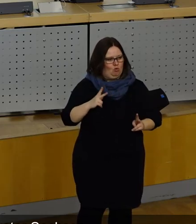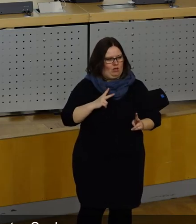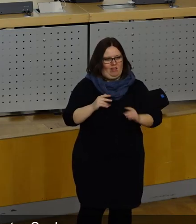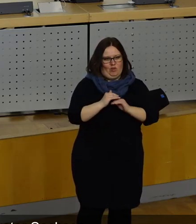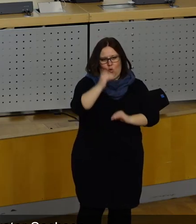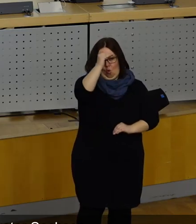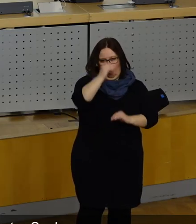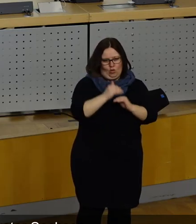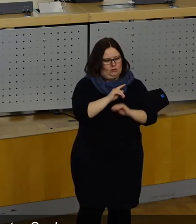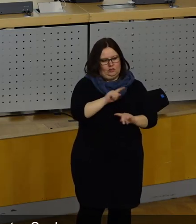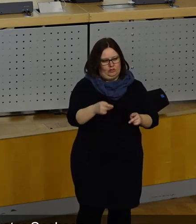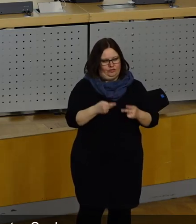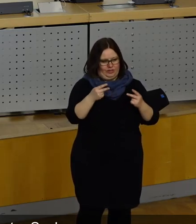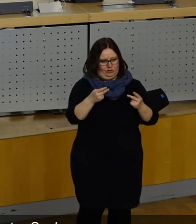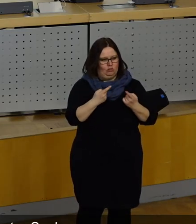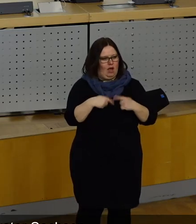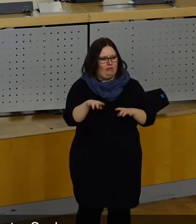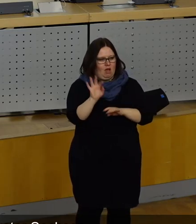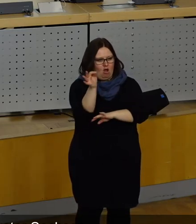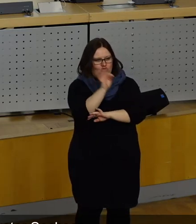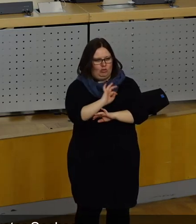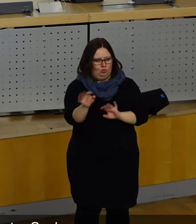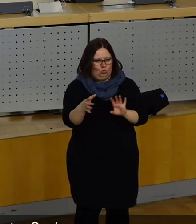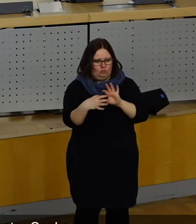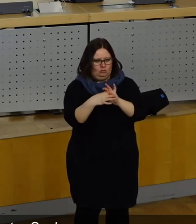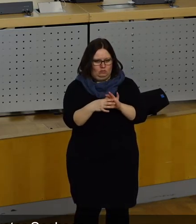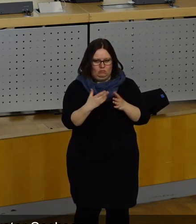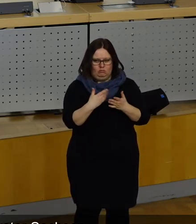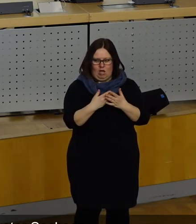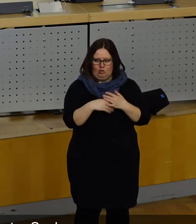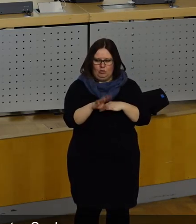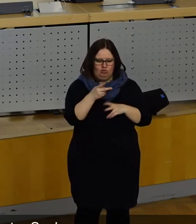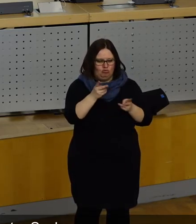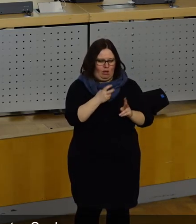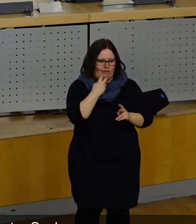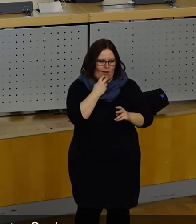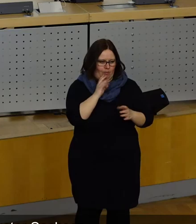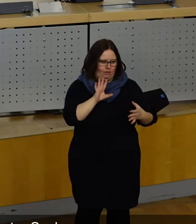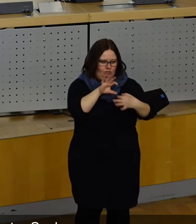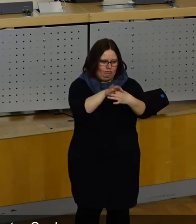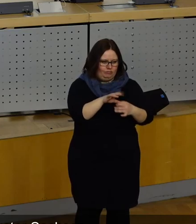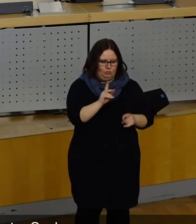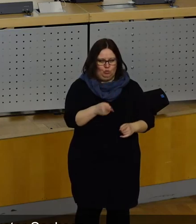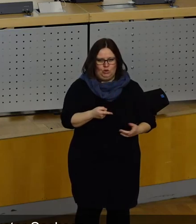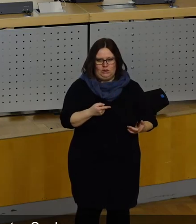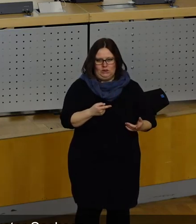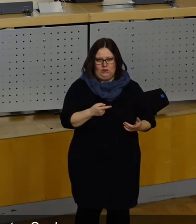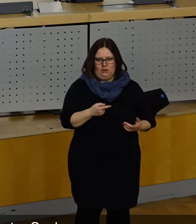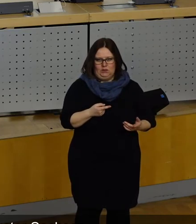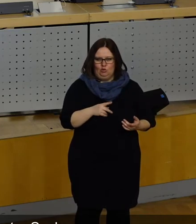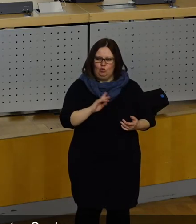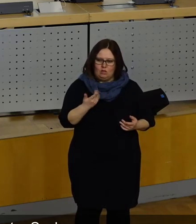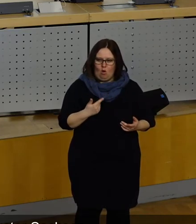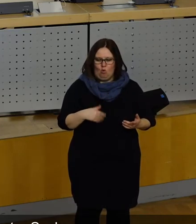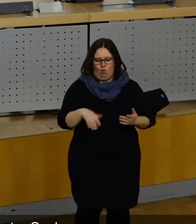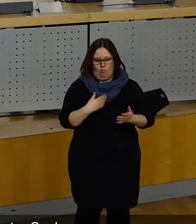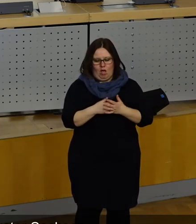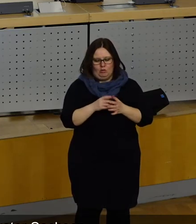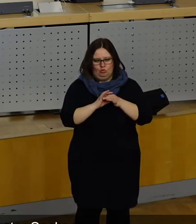Hochhäuser gebunden, sondern an andere Architekturen, an andere Elemente in der Stadt. Und auch im Zusammenhang mit